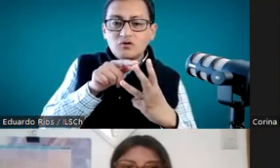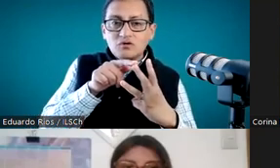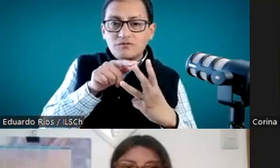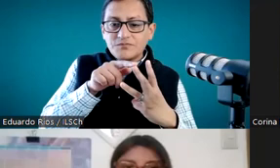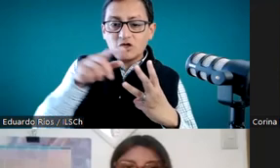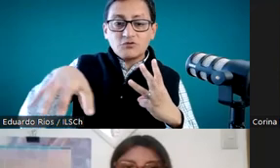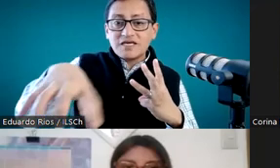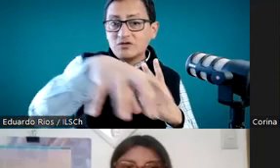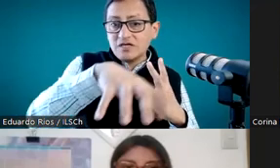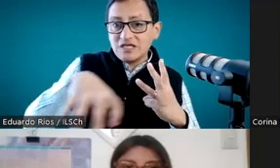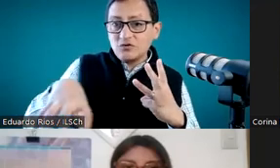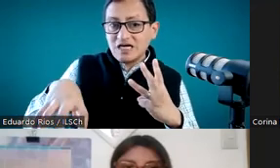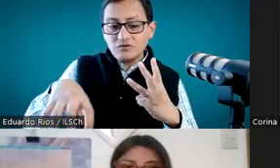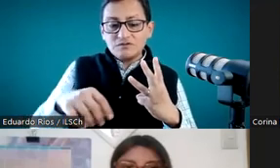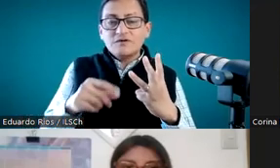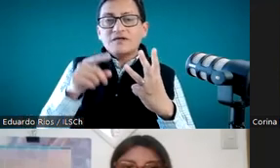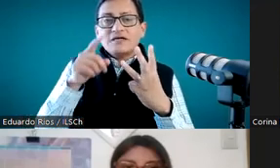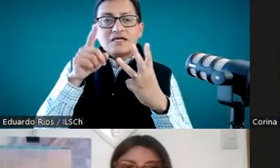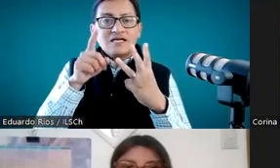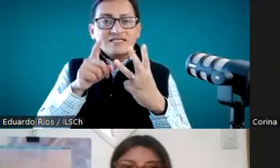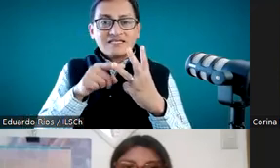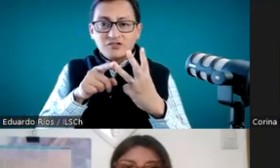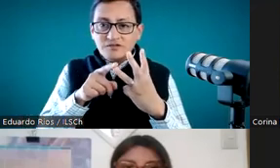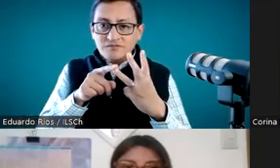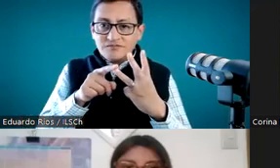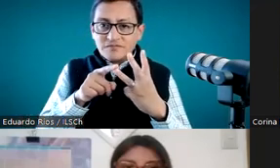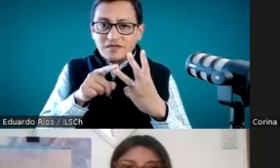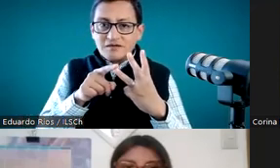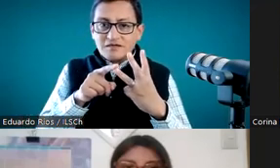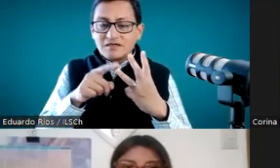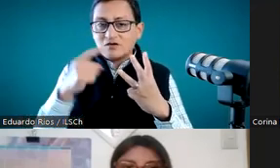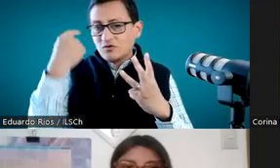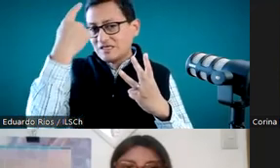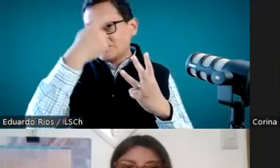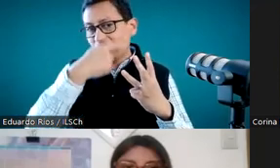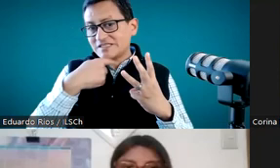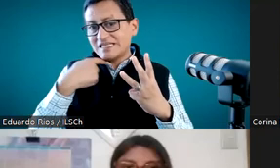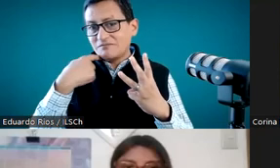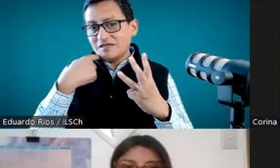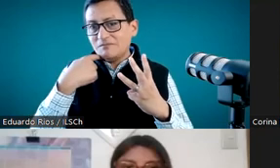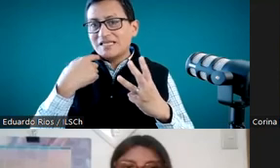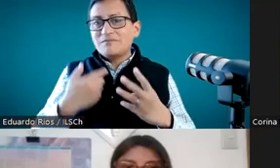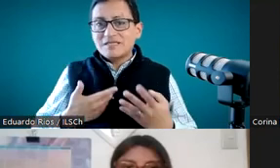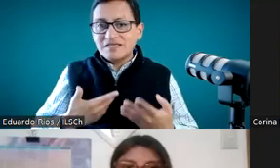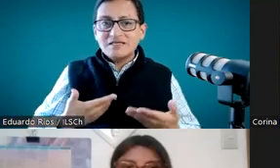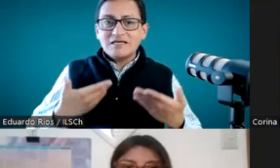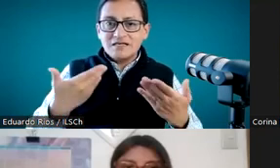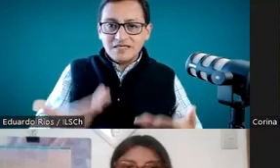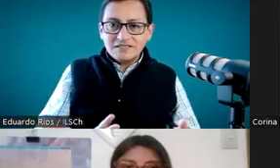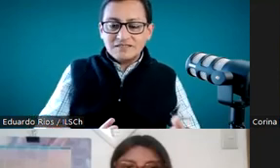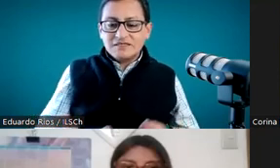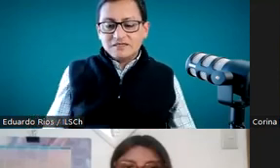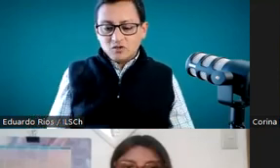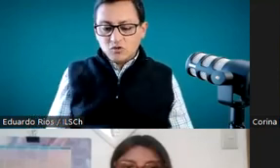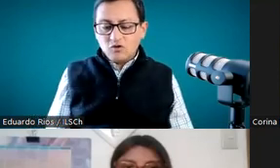como los objetos que dibujamos y darles acción con nuestra expresión facial también para transmitir